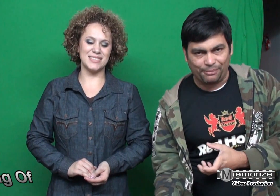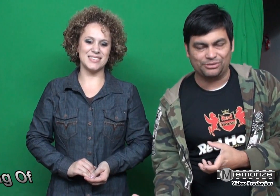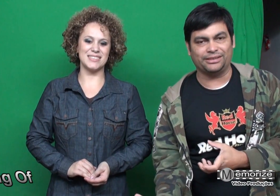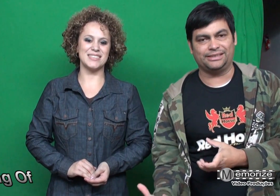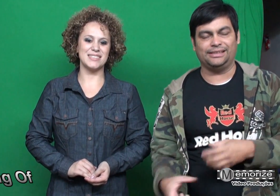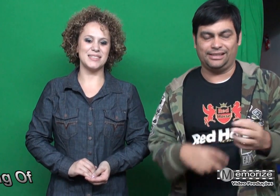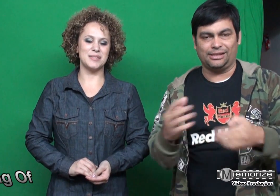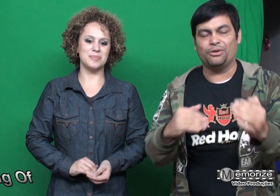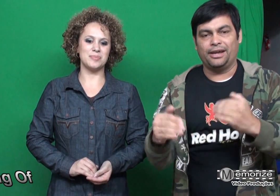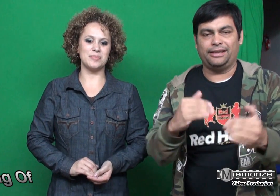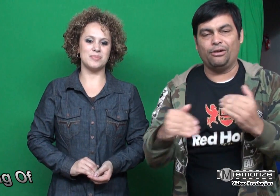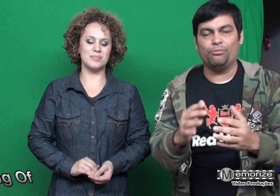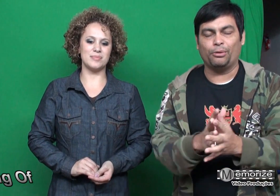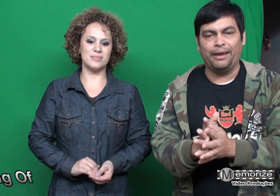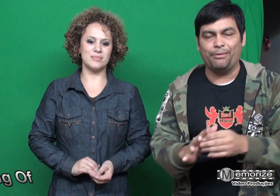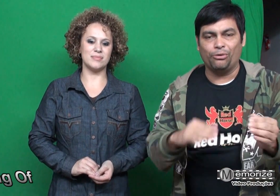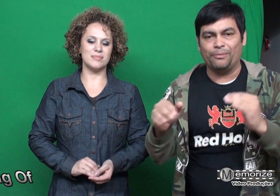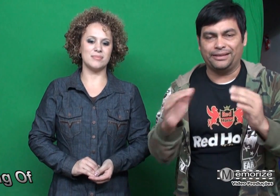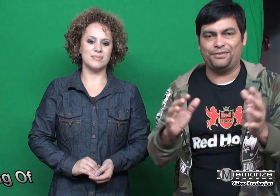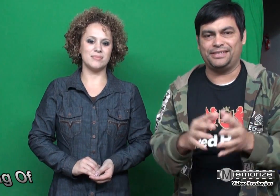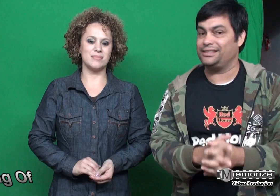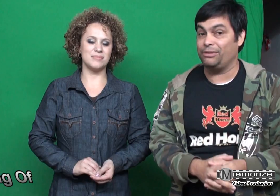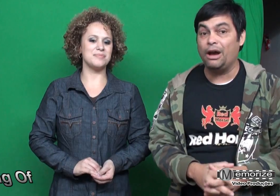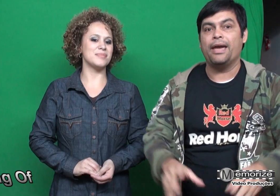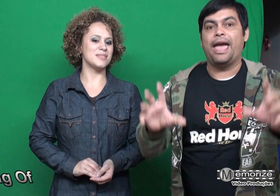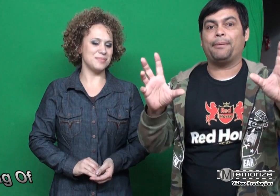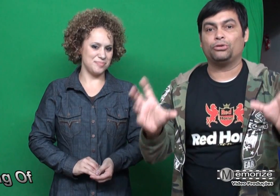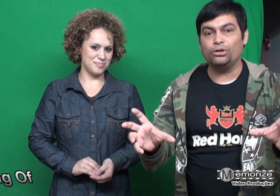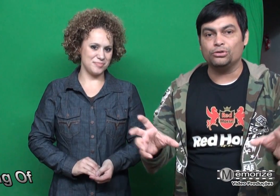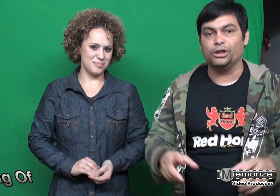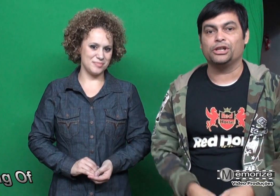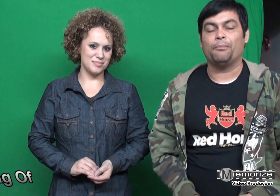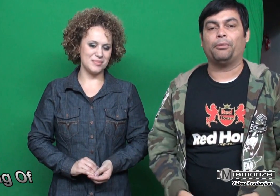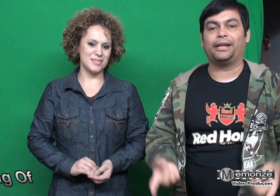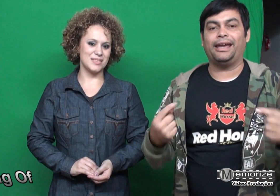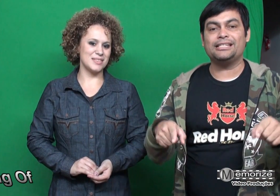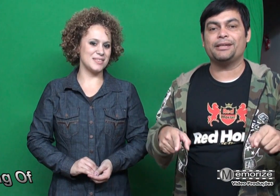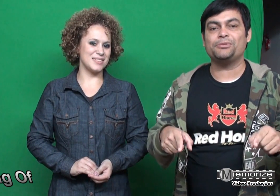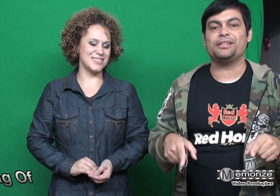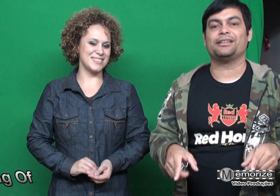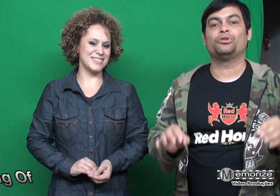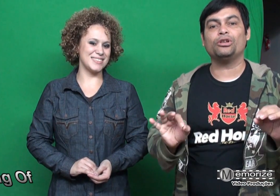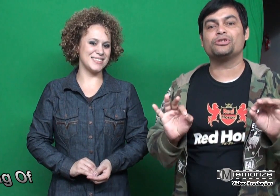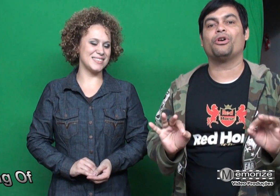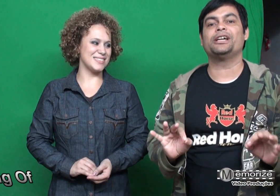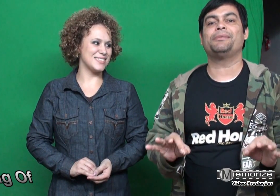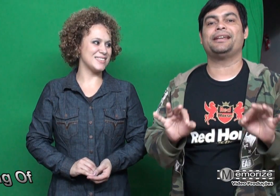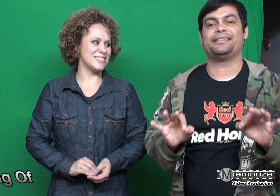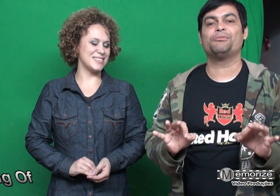pessoal que tem algum problema, alguma deficiência, não é não. É para todos nós, porque eles mesmos dizem, todos nós merecemos